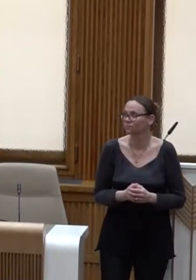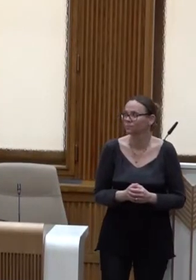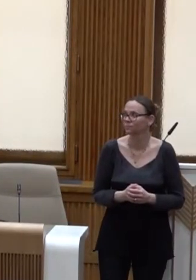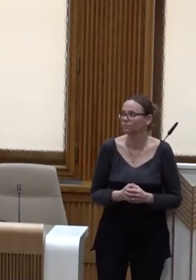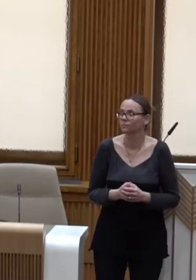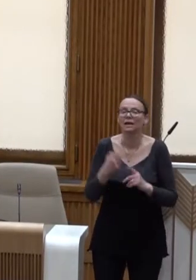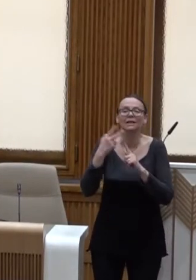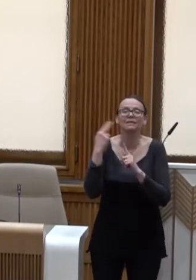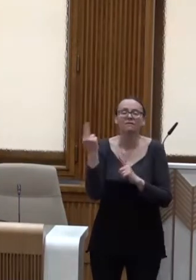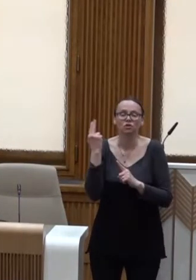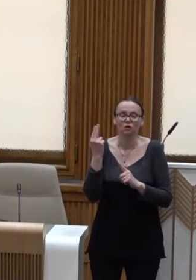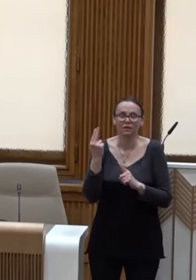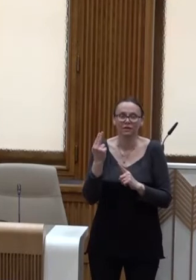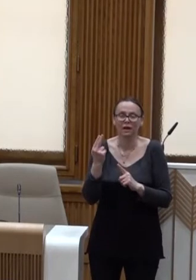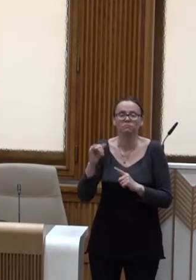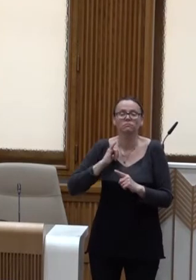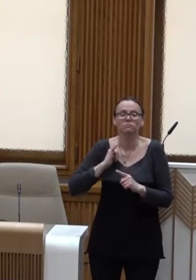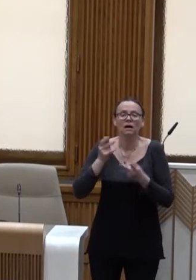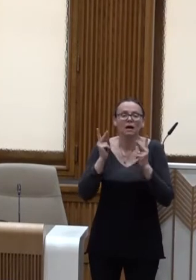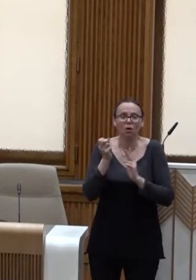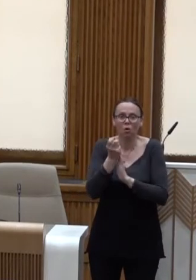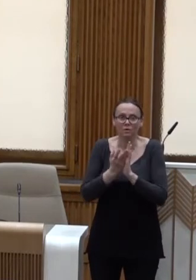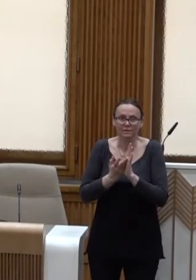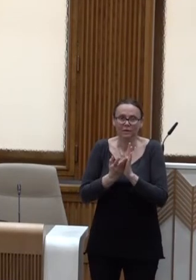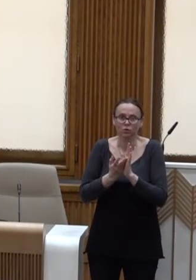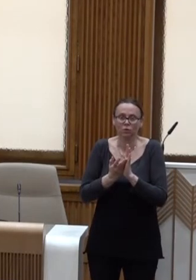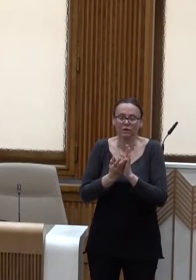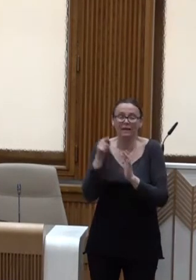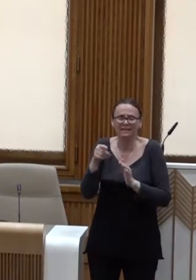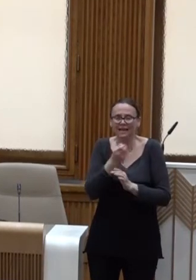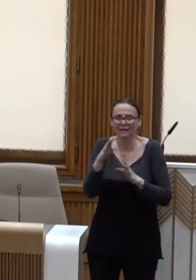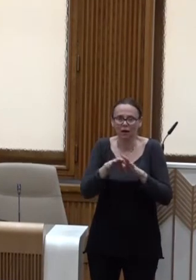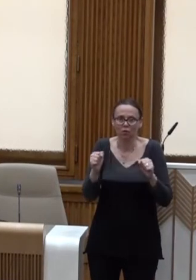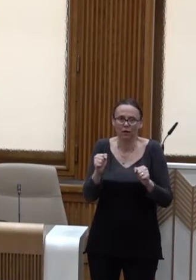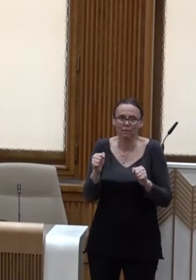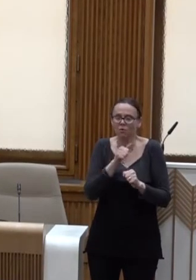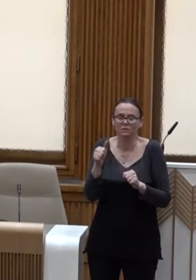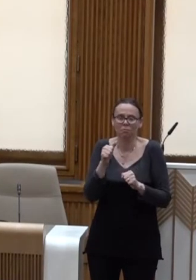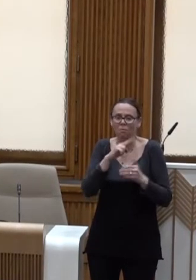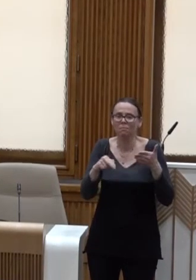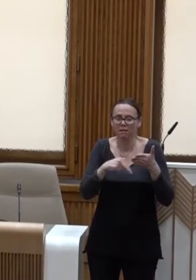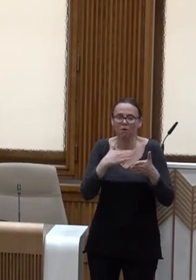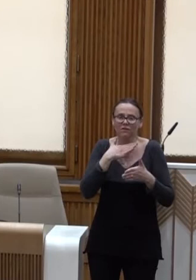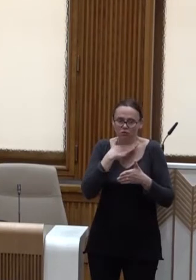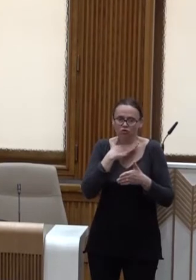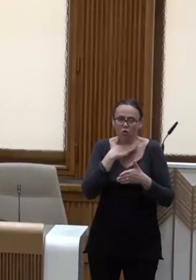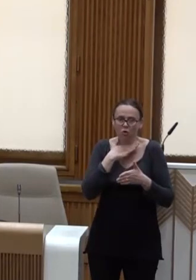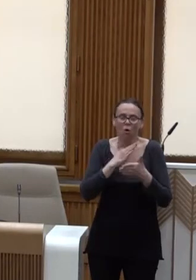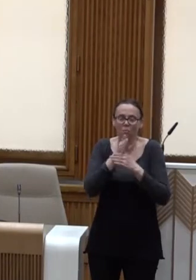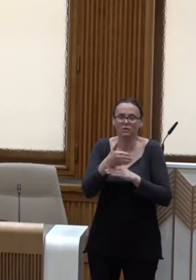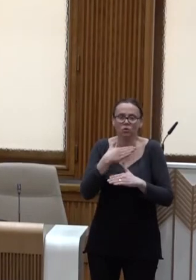Metka Martijeve, Slovenija. Mene pa zanima, kako ocenjujete teh nekaj ukrepov, razen seveda pač prepovedi šol, to se prepovedi pač obiska